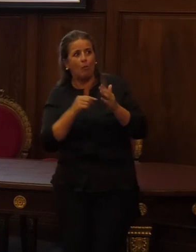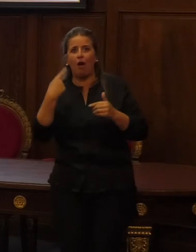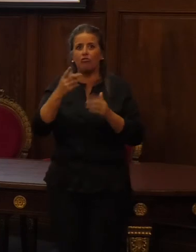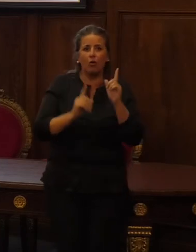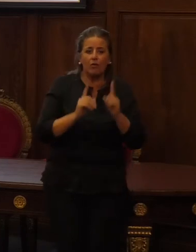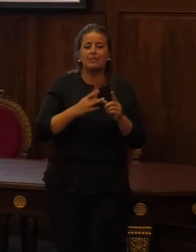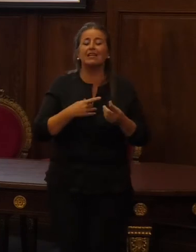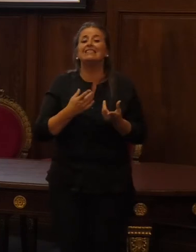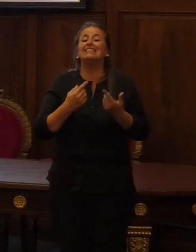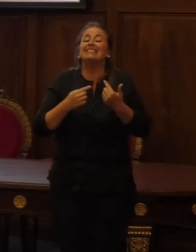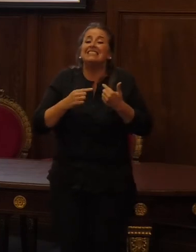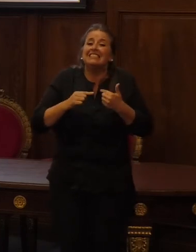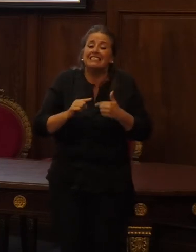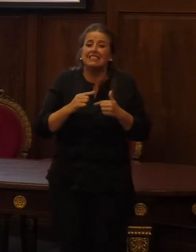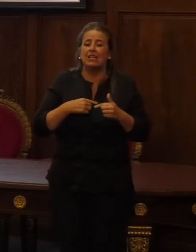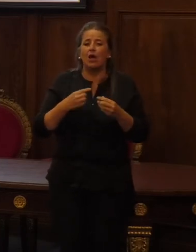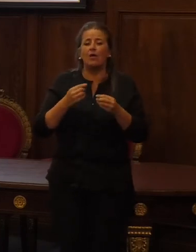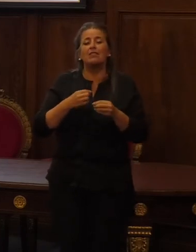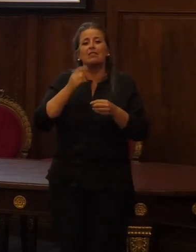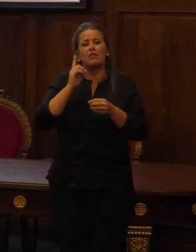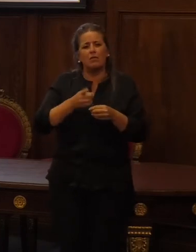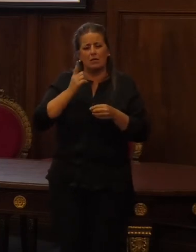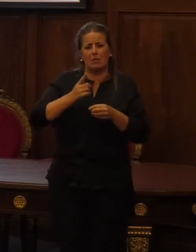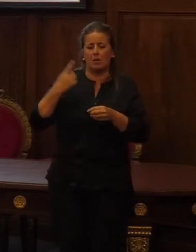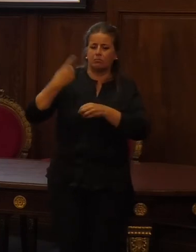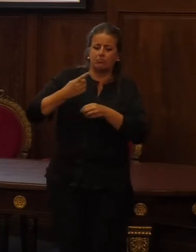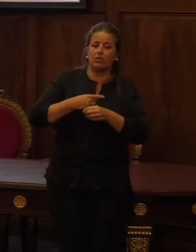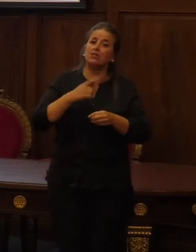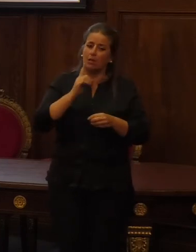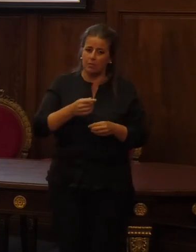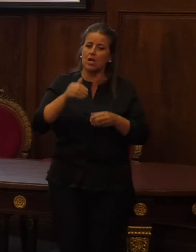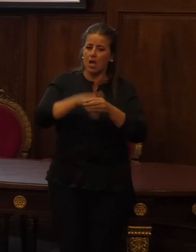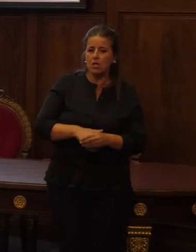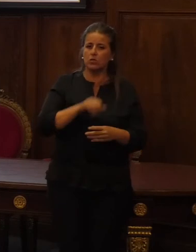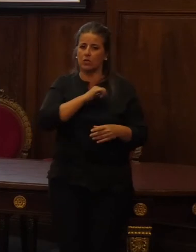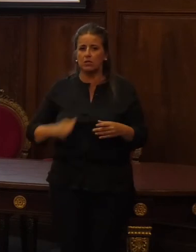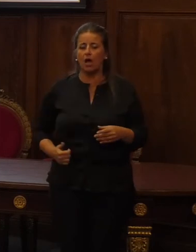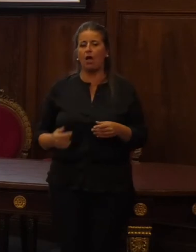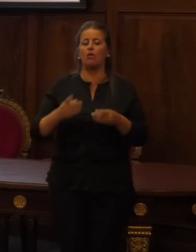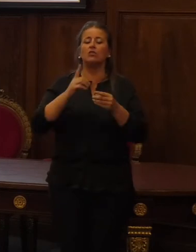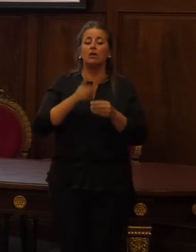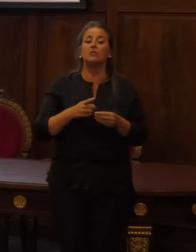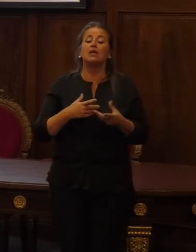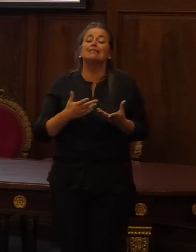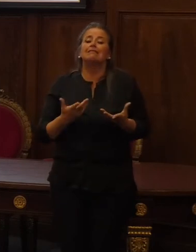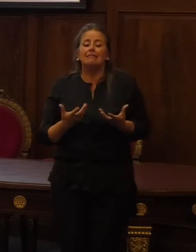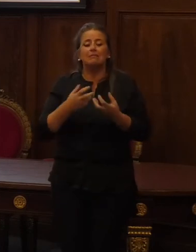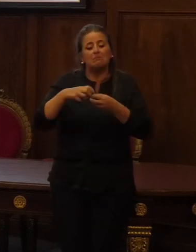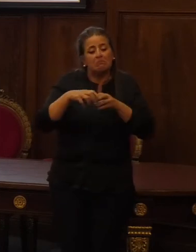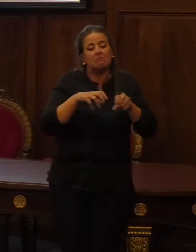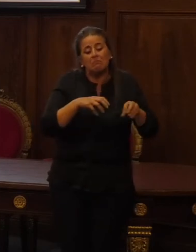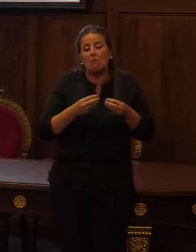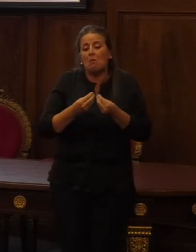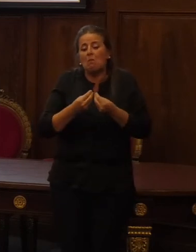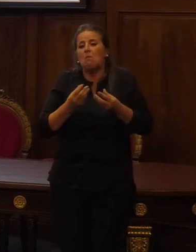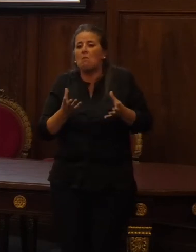legitimaciones múltiples. Sabemos que las disciplinas también son una cuestión de Estado. De todas formas, son mojones